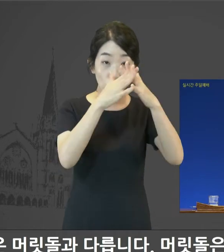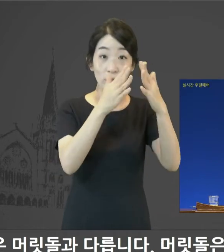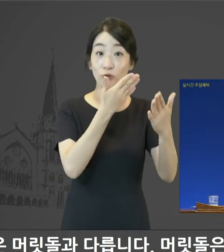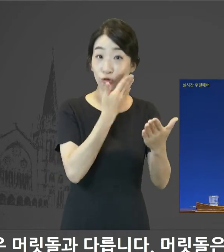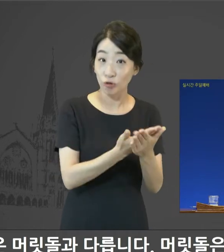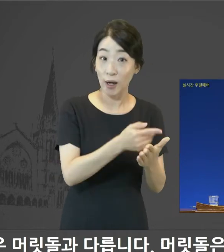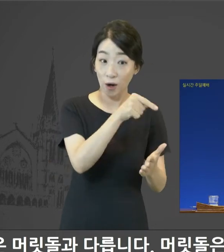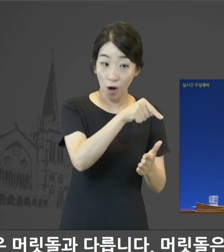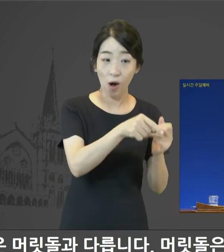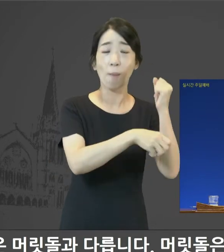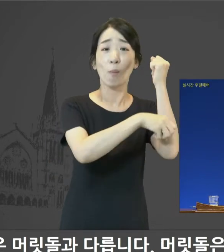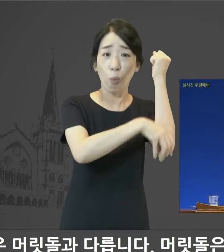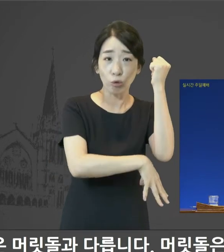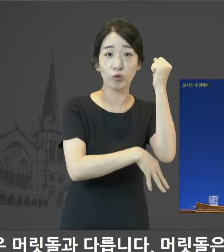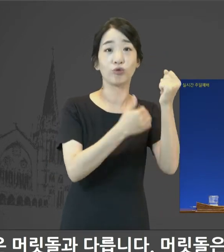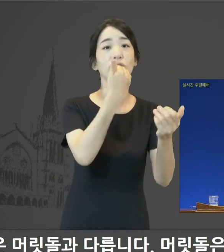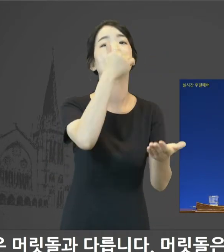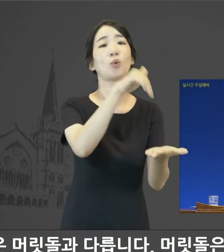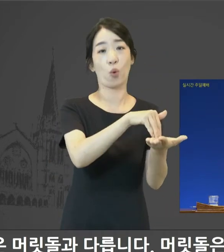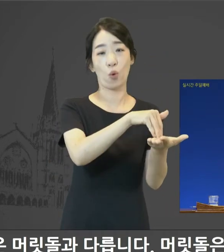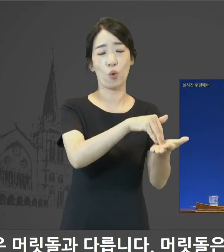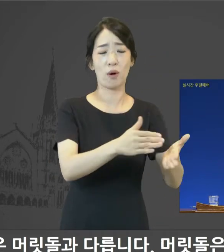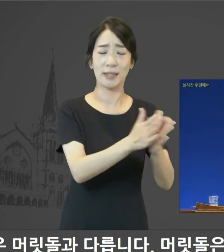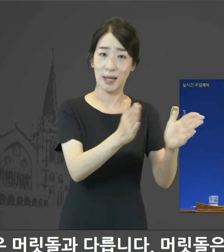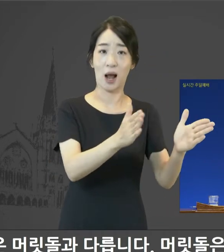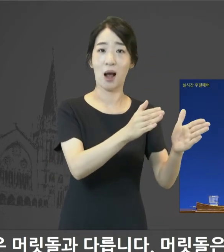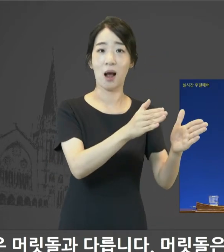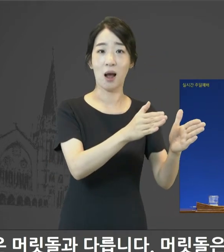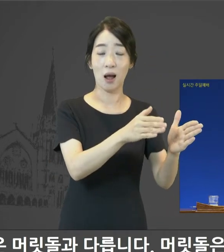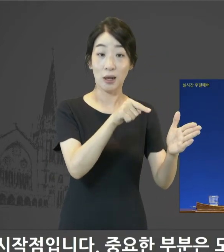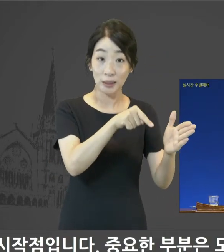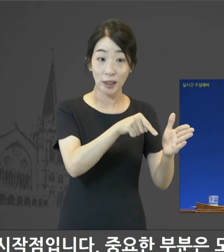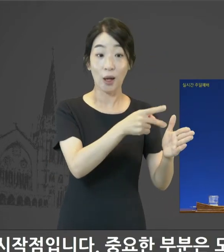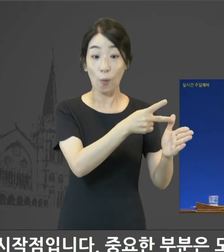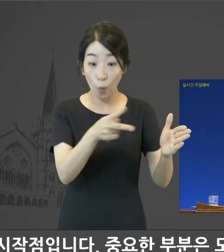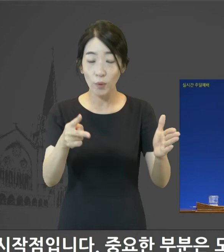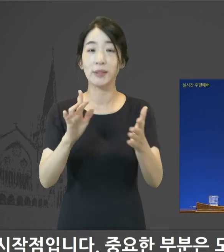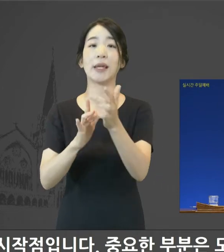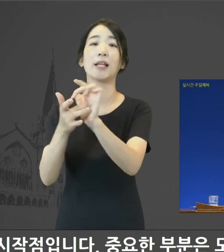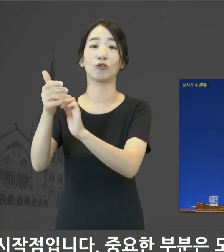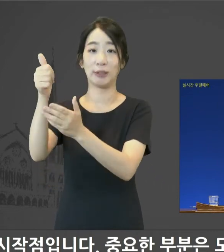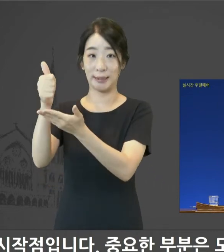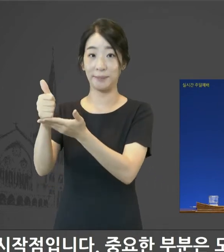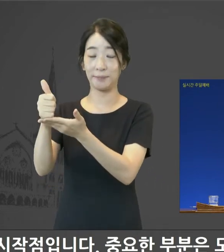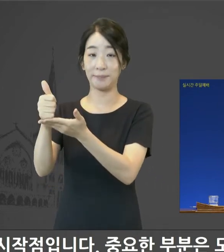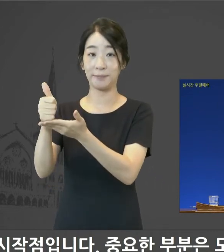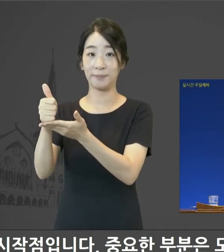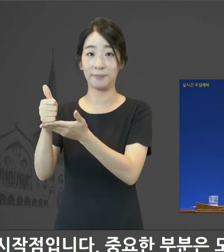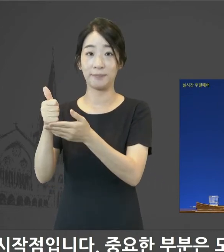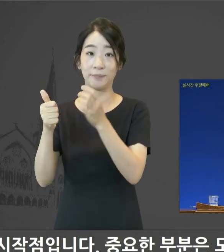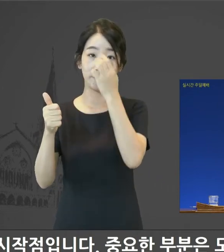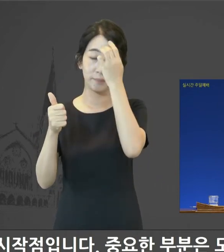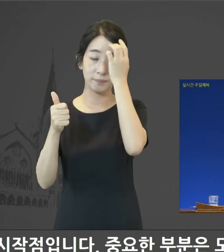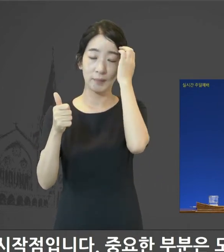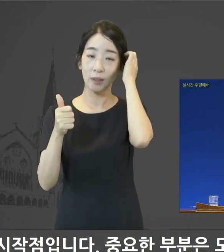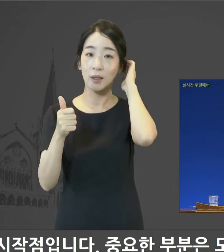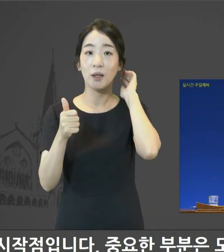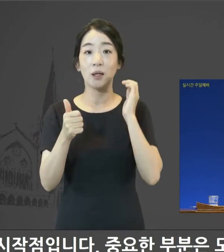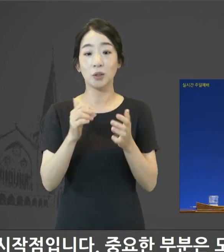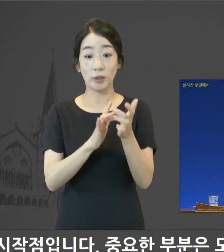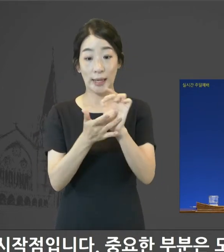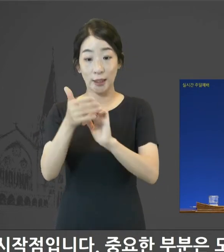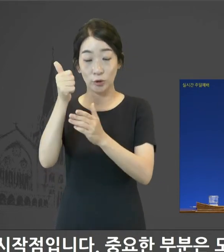모퉁이 돌에서 시작된다는 거죠. 영적 모퉁이 돌은 예수님밖에 없다는 겁니다. 그래서 영적 모퉁이 돌인 예수님